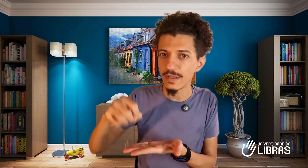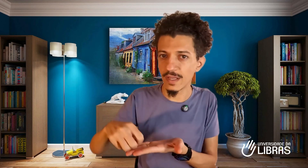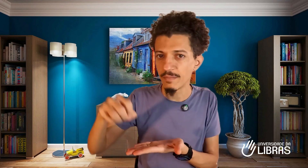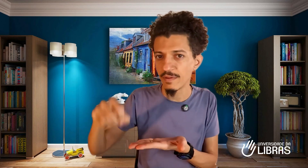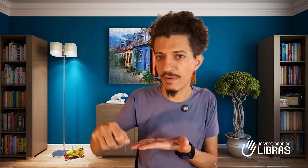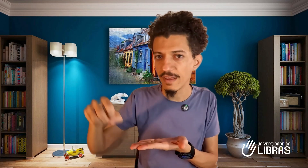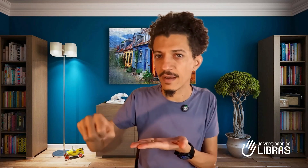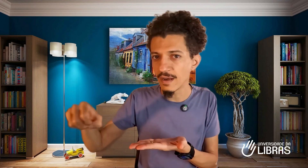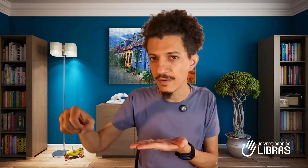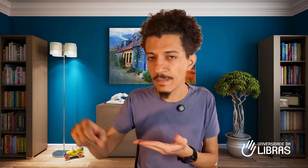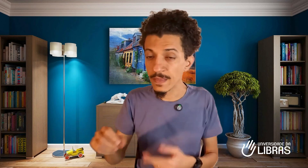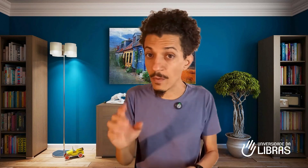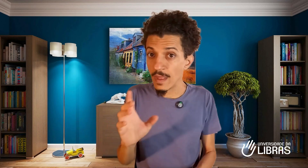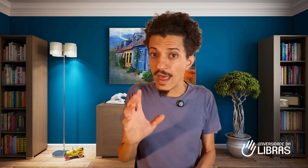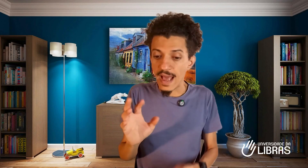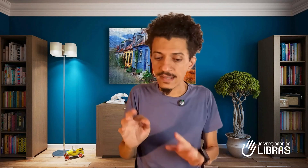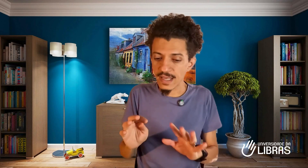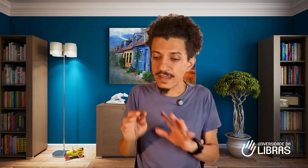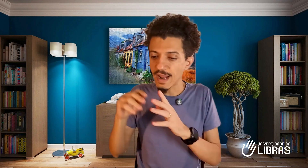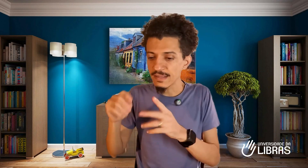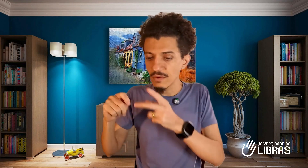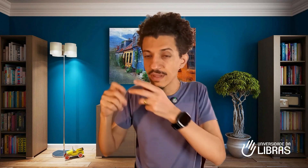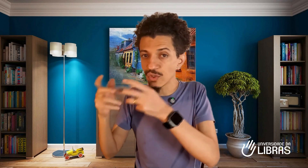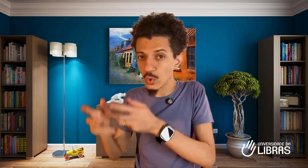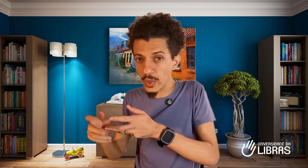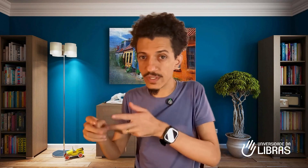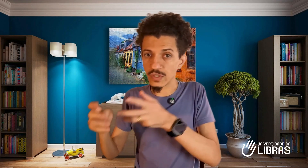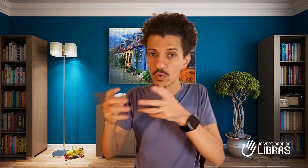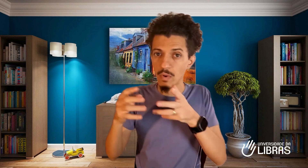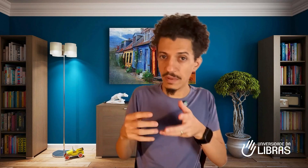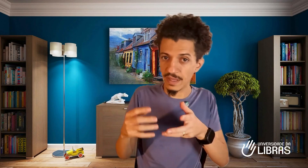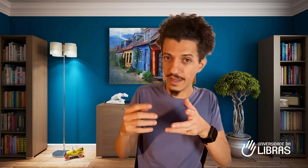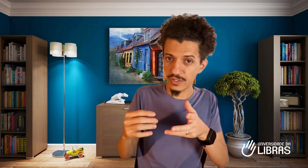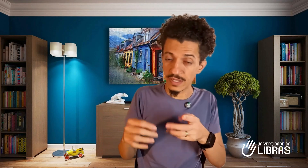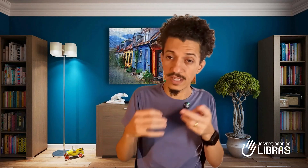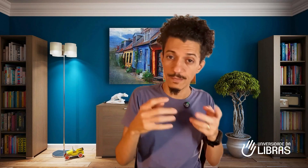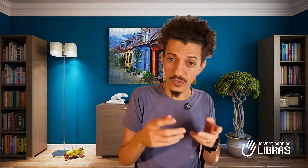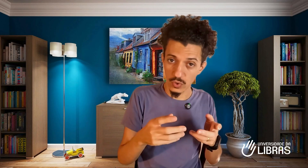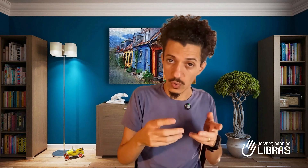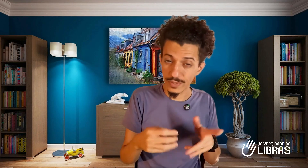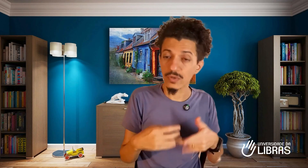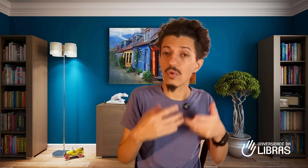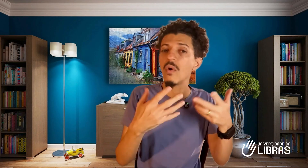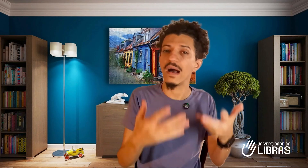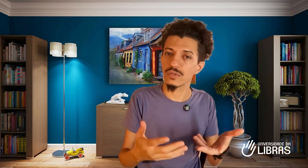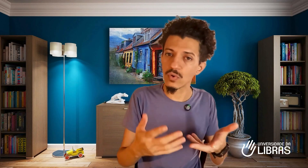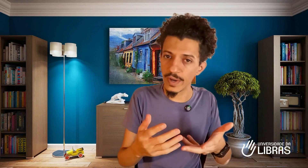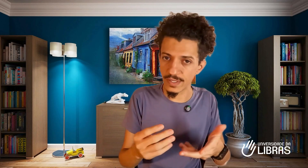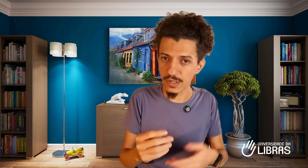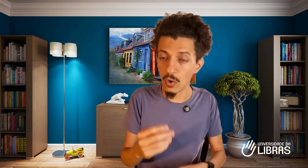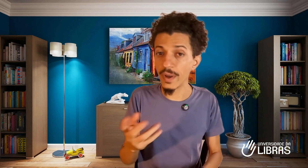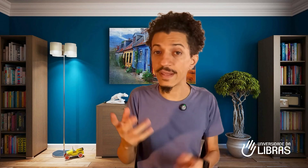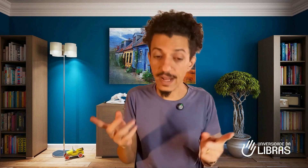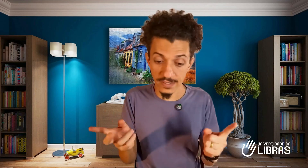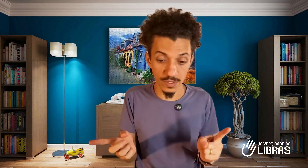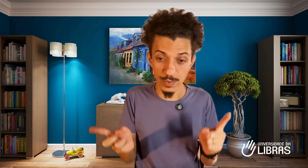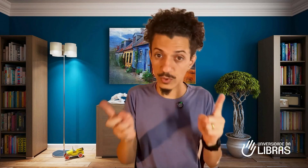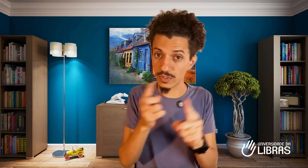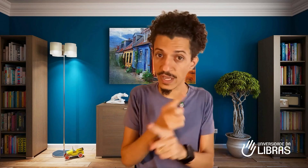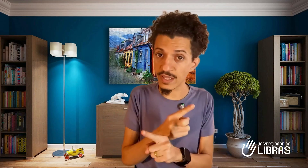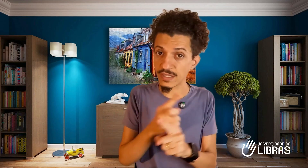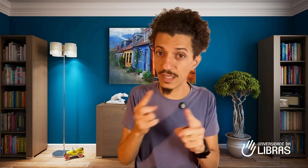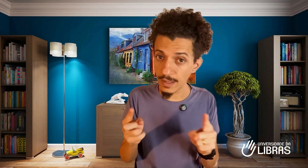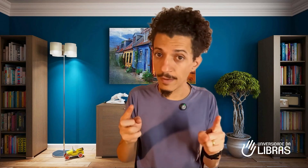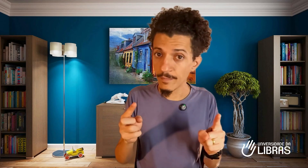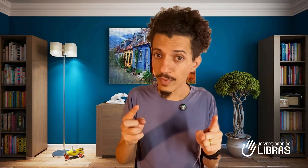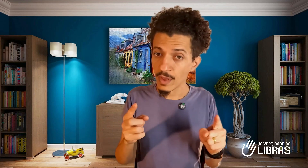por exemplo, vai quicando. Então, essa interação das coisas com o ambiente e das pessoas com as coisas, ou a interação das pessoas